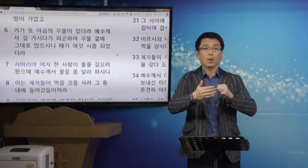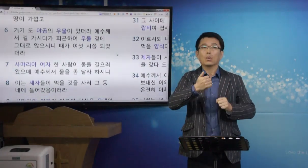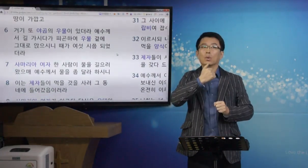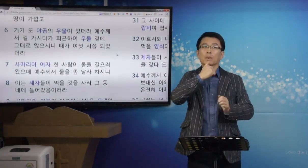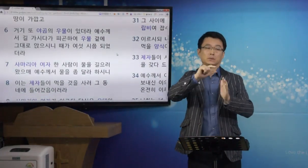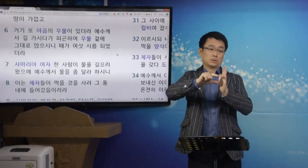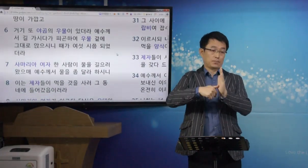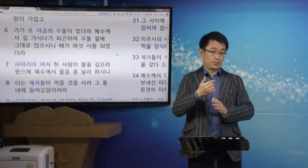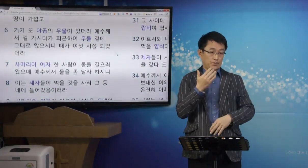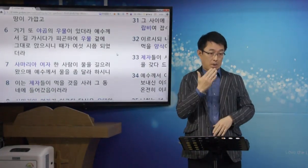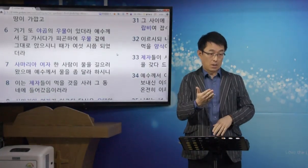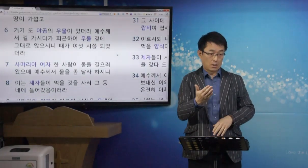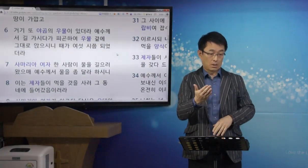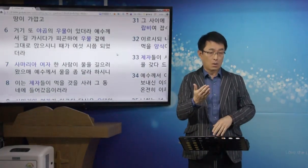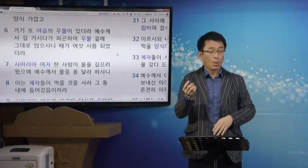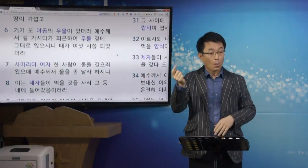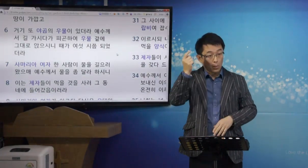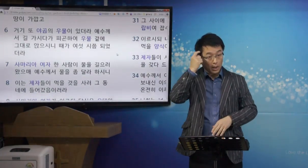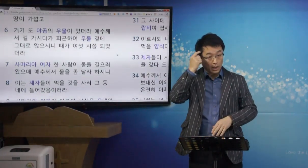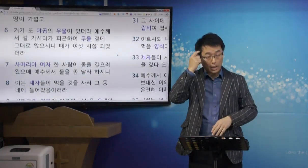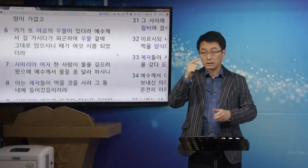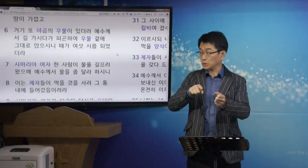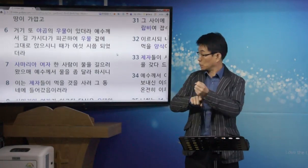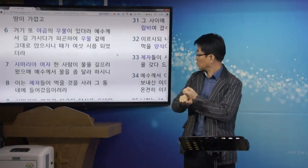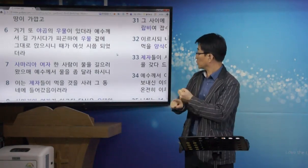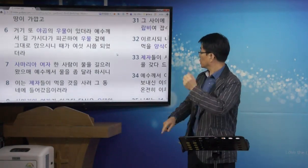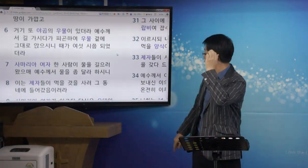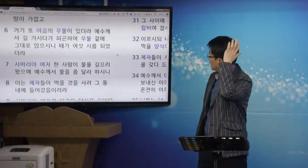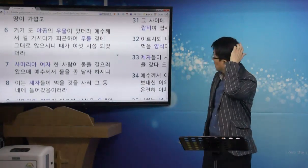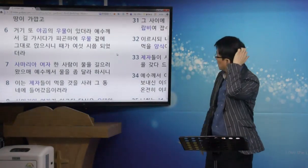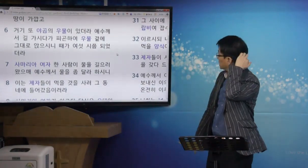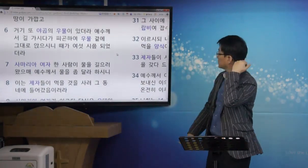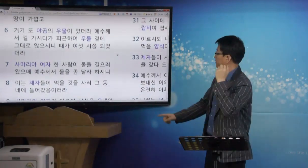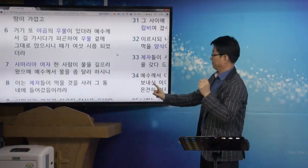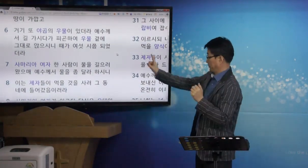것이죠. 그렇기 때문에 로마의 시간으로 볼 수 있습니다.